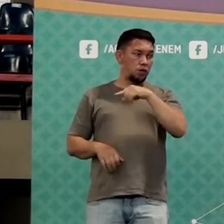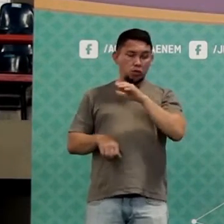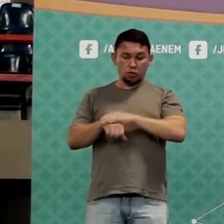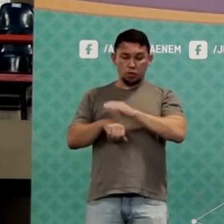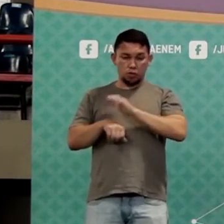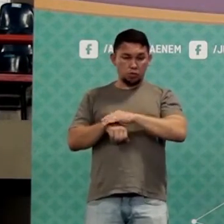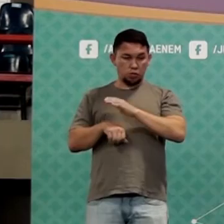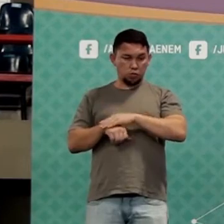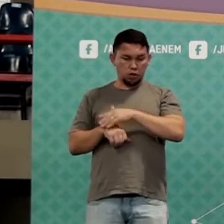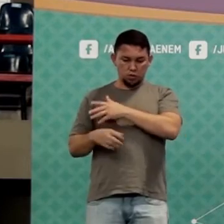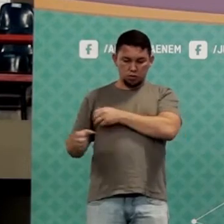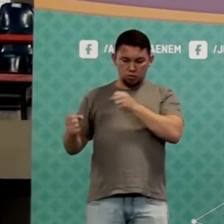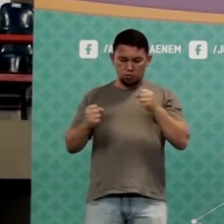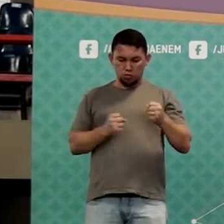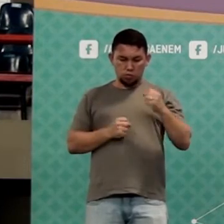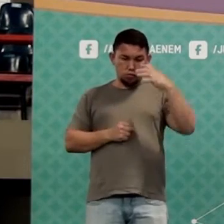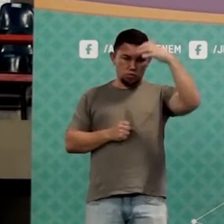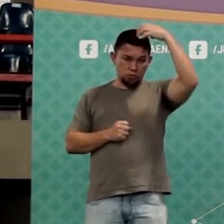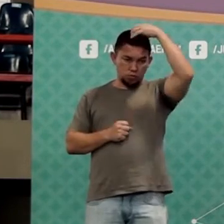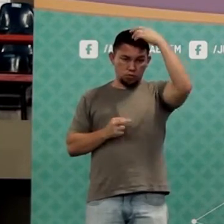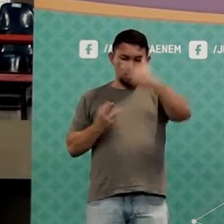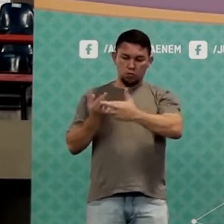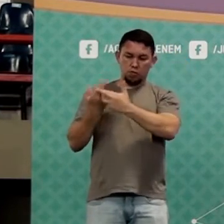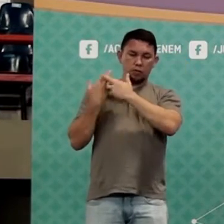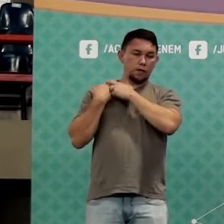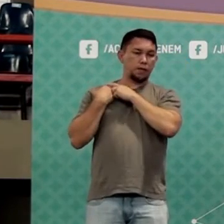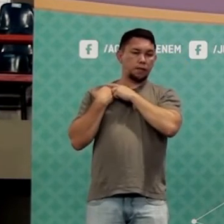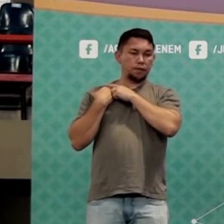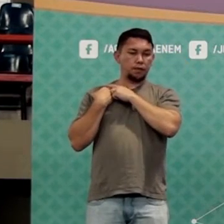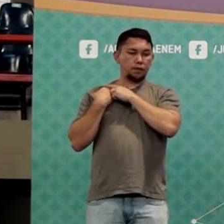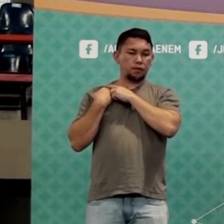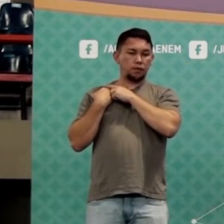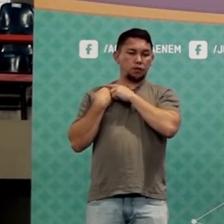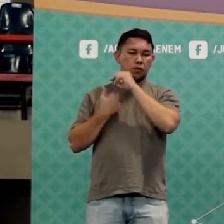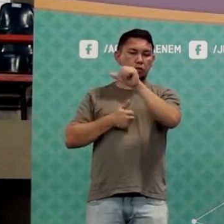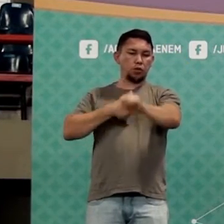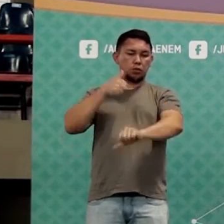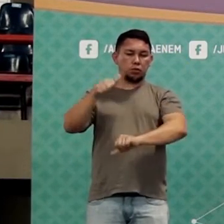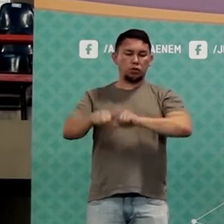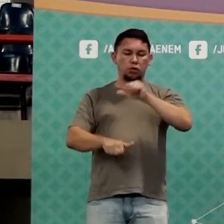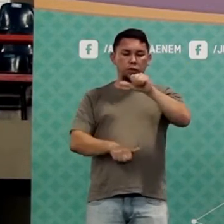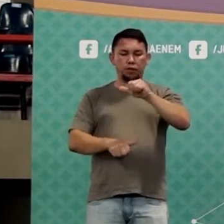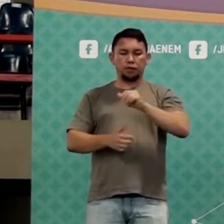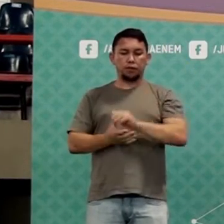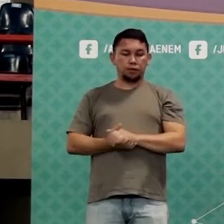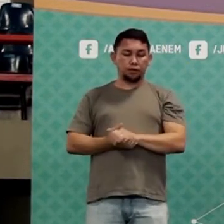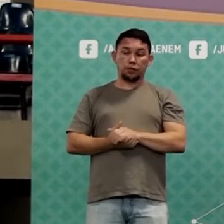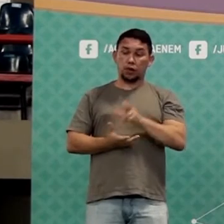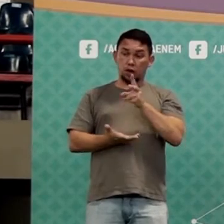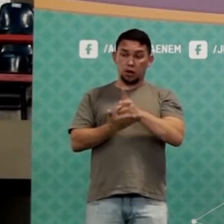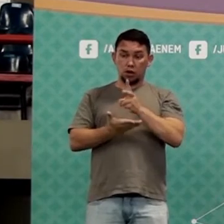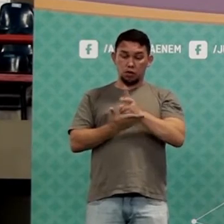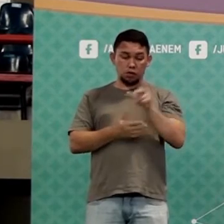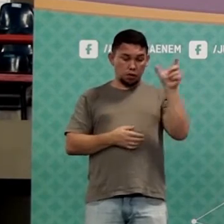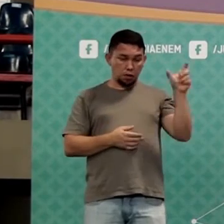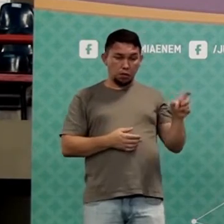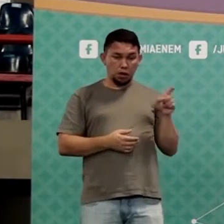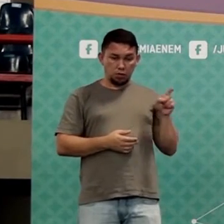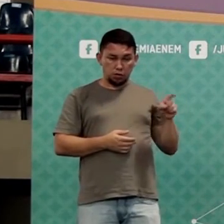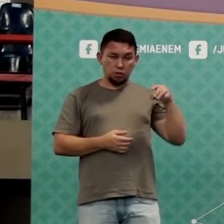uma autoridade, suas responsabilidades mudam. Toda vez que você lembrar de